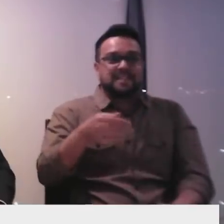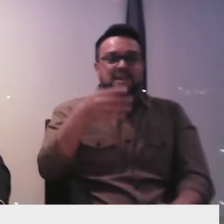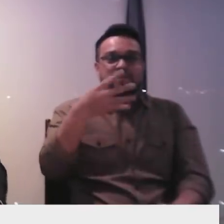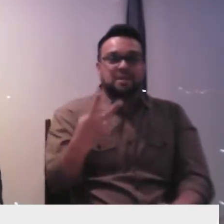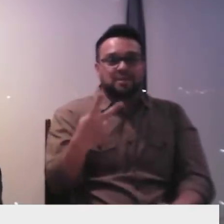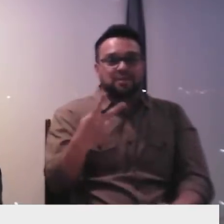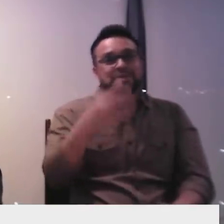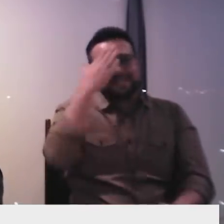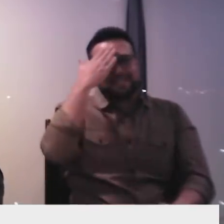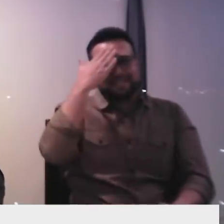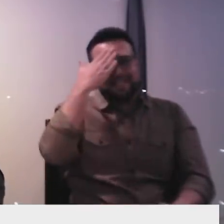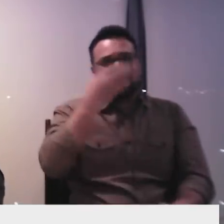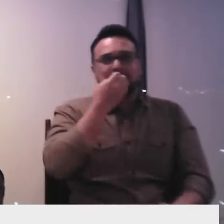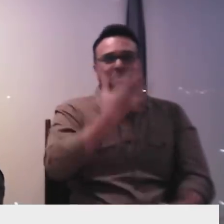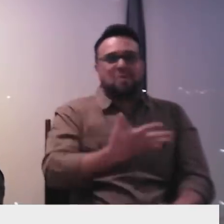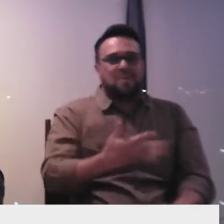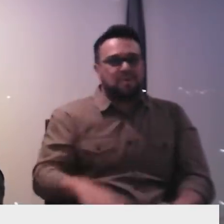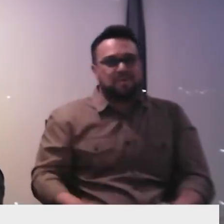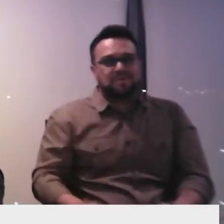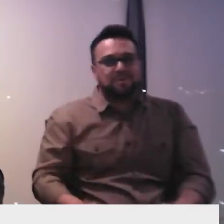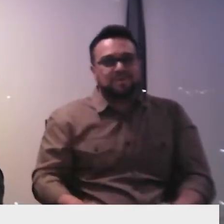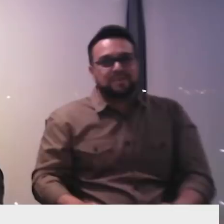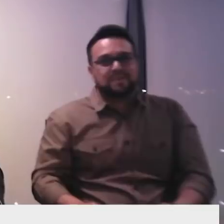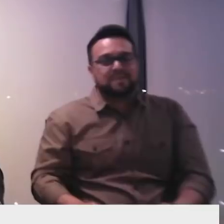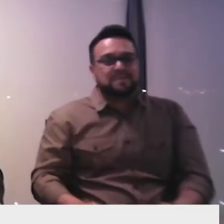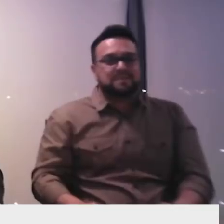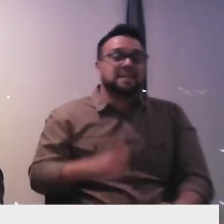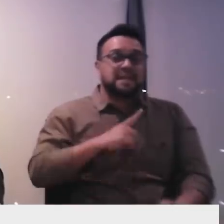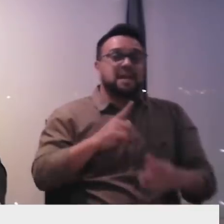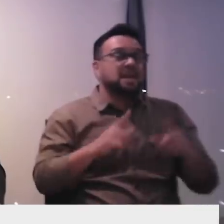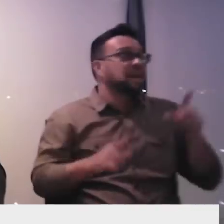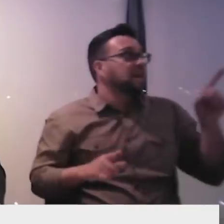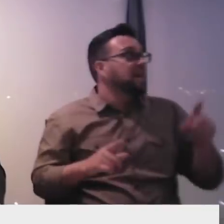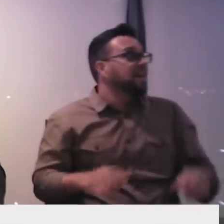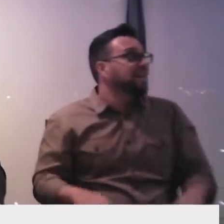6x7, 42. Porra, você ficou meio duvidoso aqui. Coloca de infantaria, Léo.